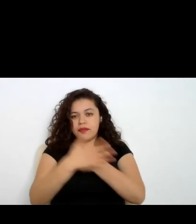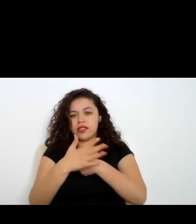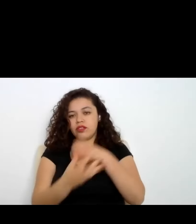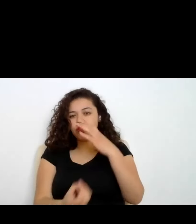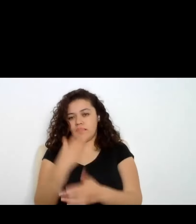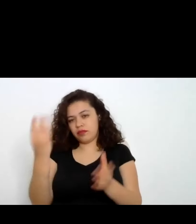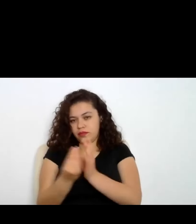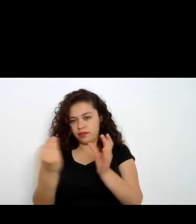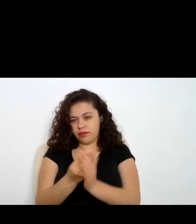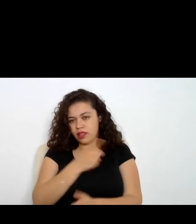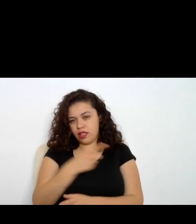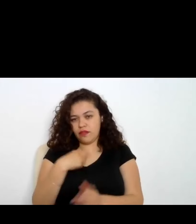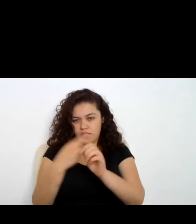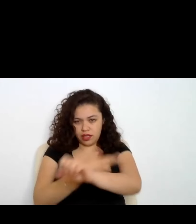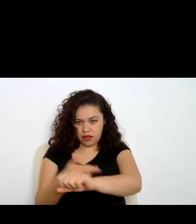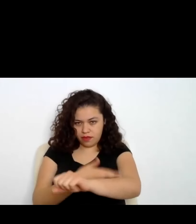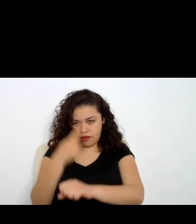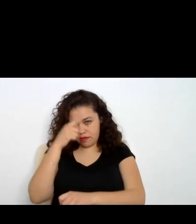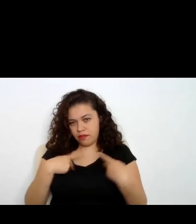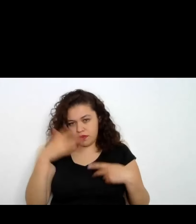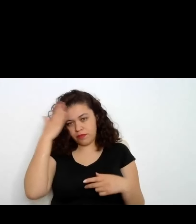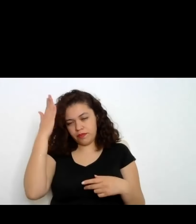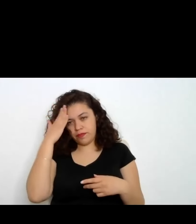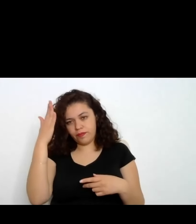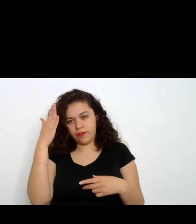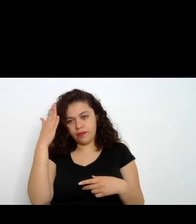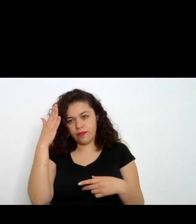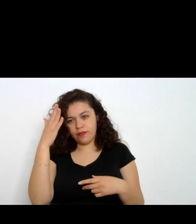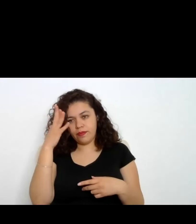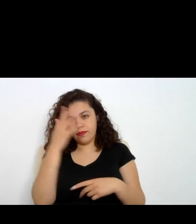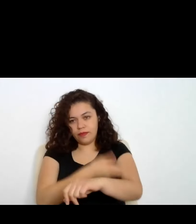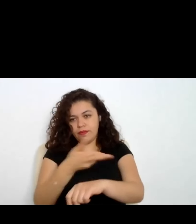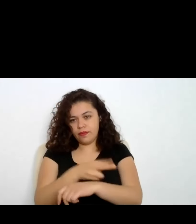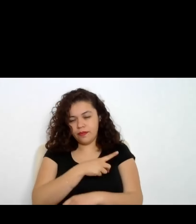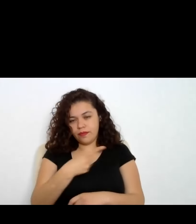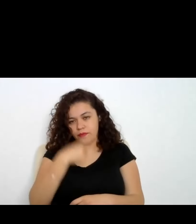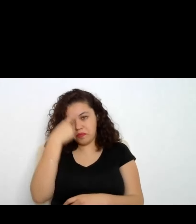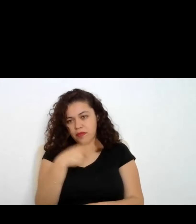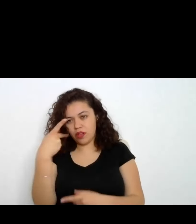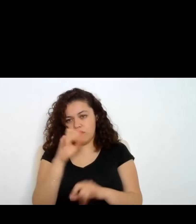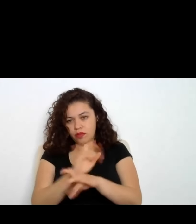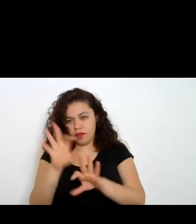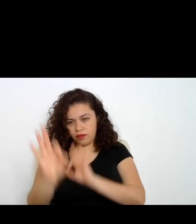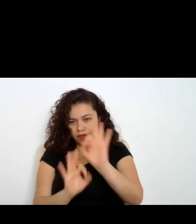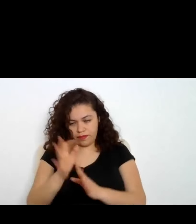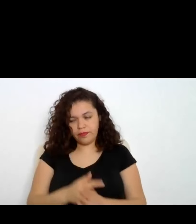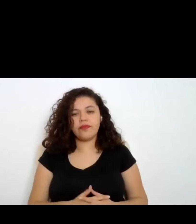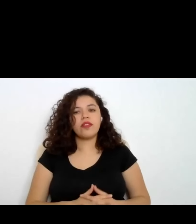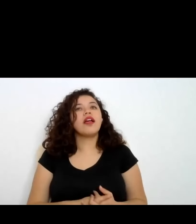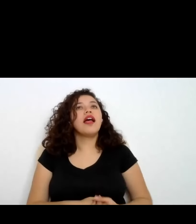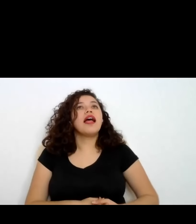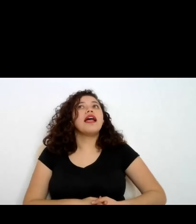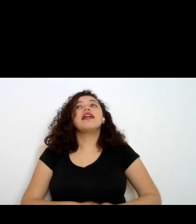privacidad de los titulares de los cuales trate sus datos. También